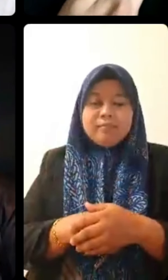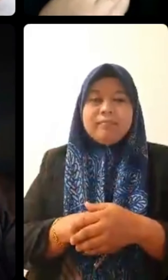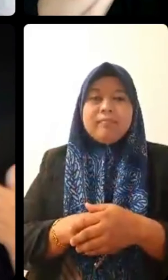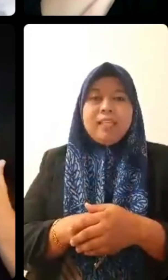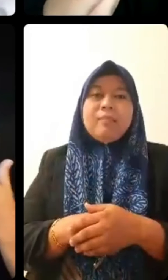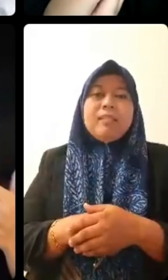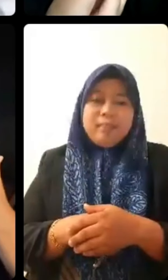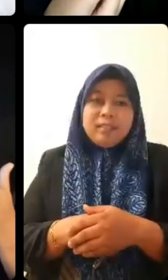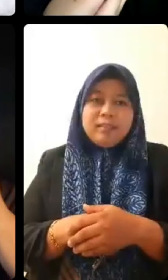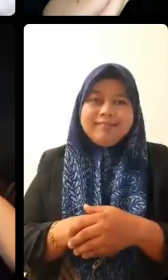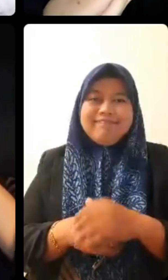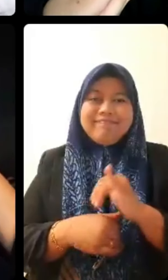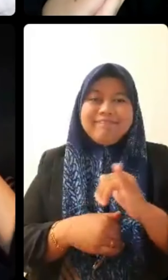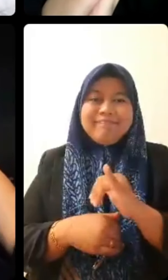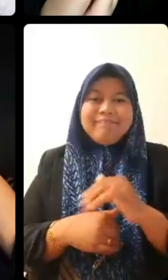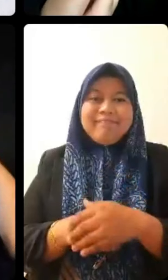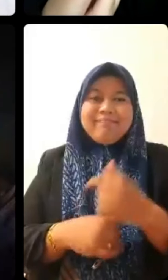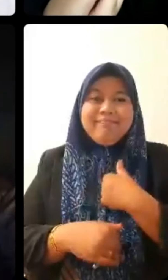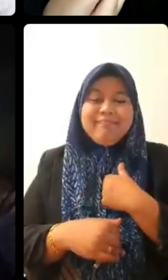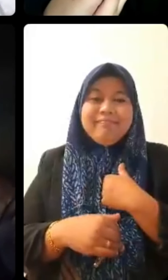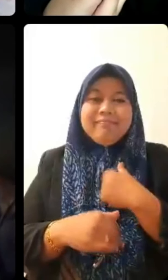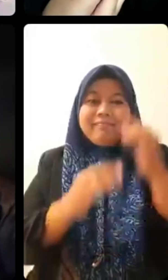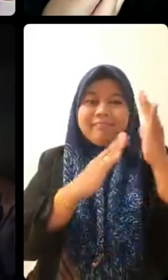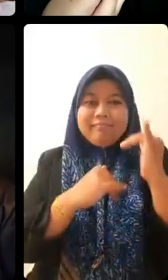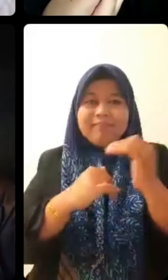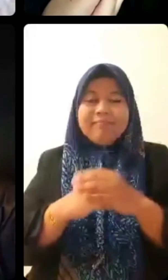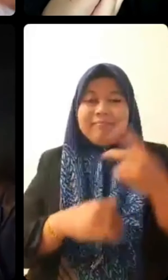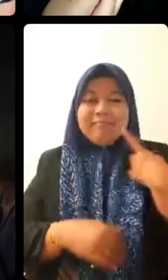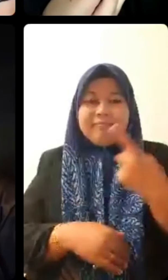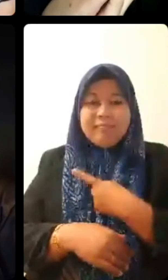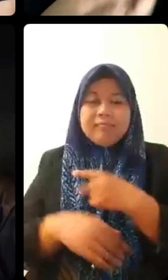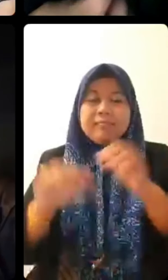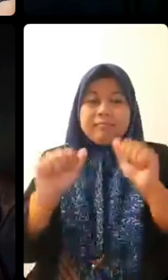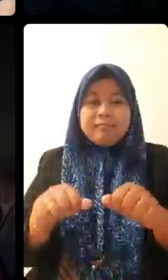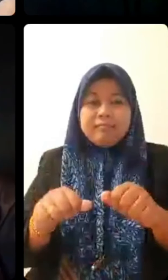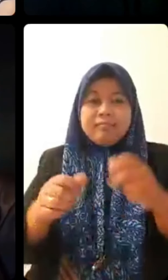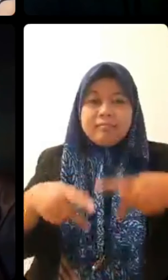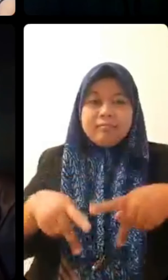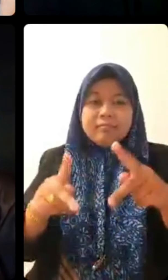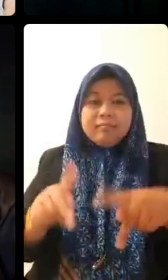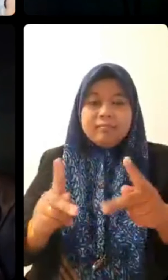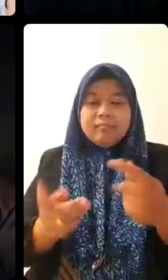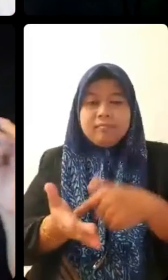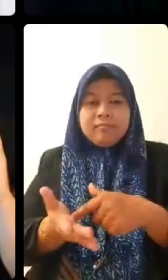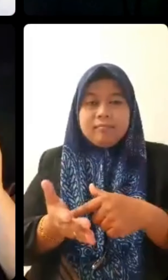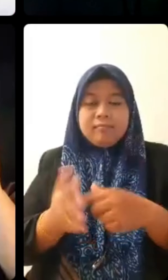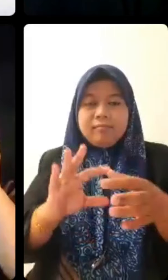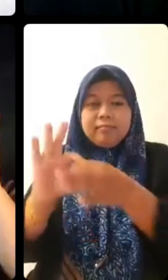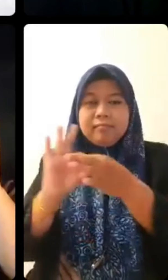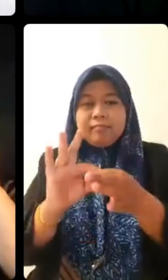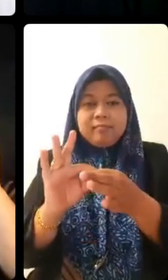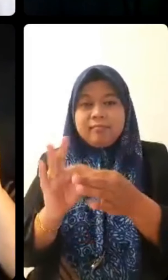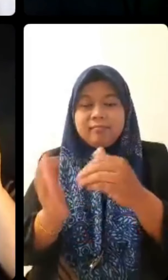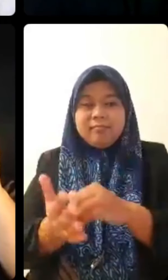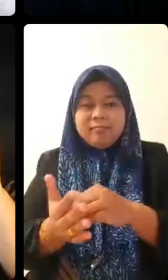Jadi saya harap kita dapat lagi lah peluang untuk bekerjasama seperti ini. Boleh kan Cik Zaid dan Cik Anis dan Puan Alina?